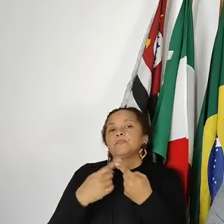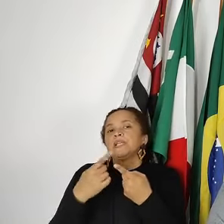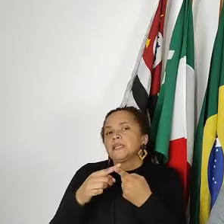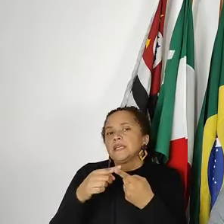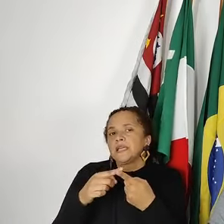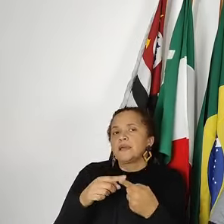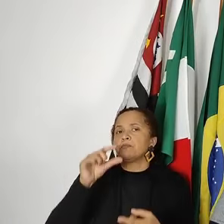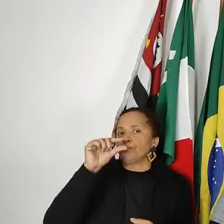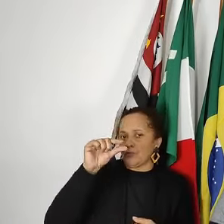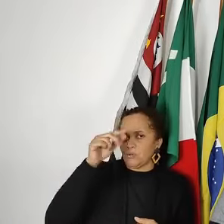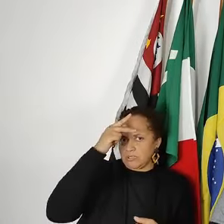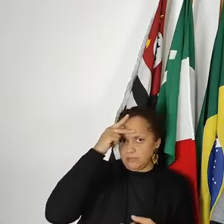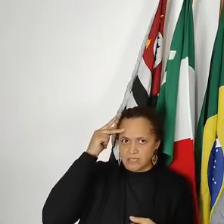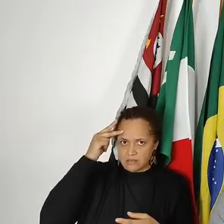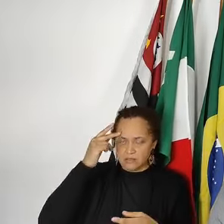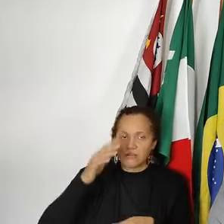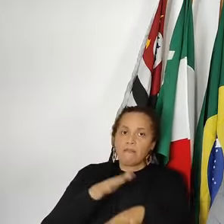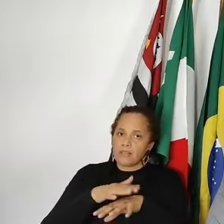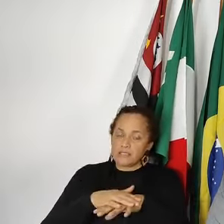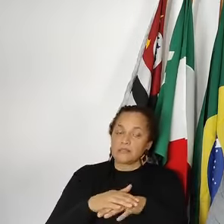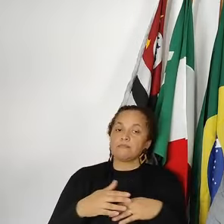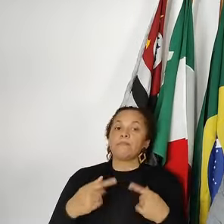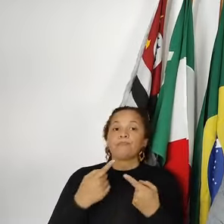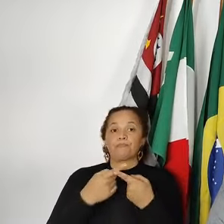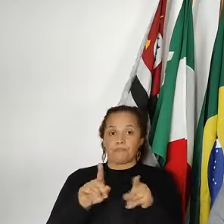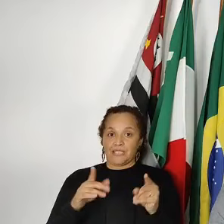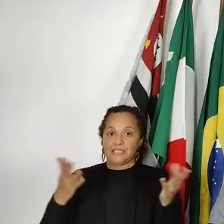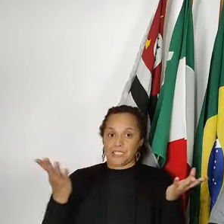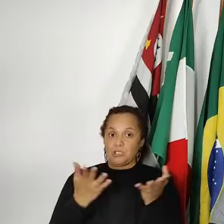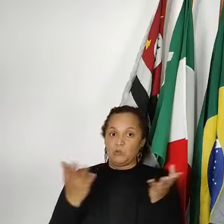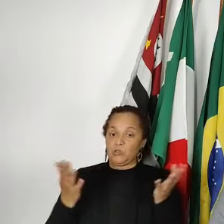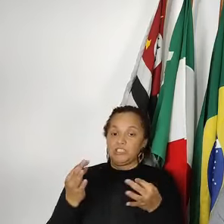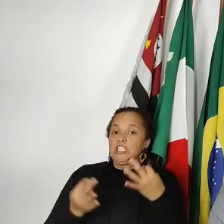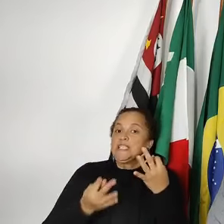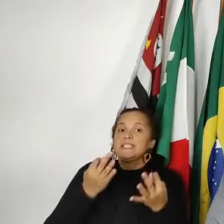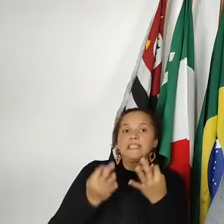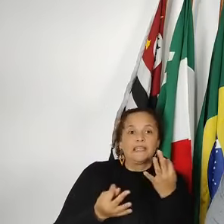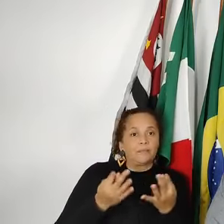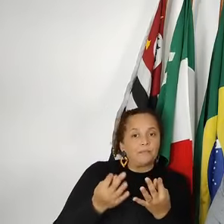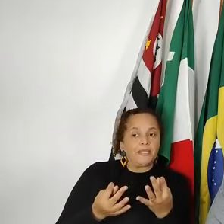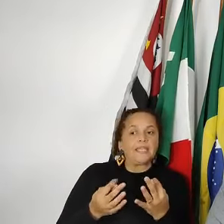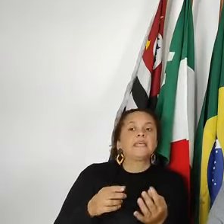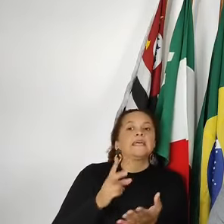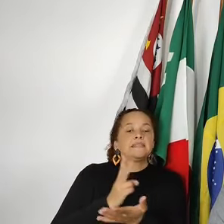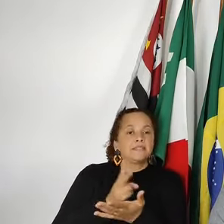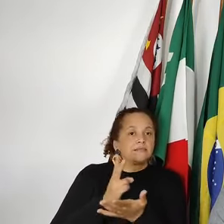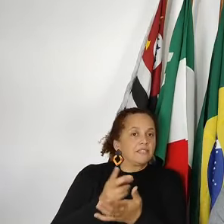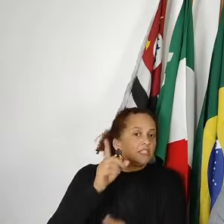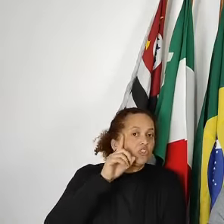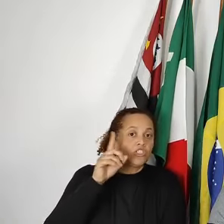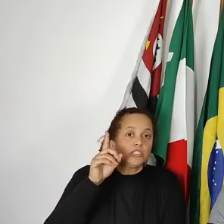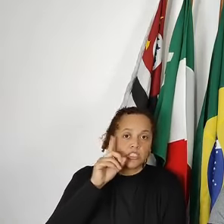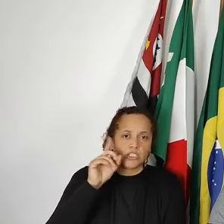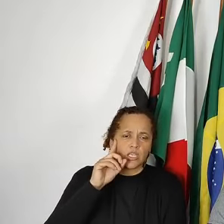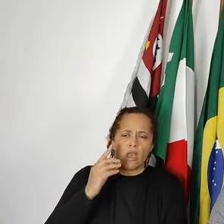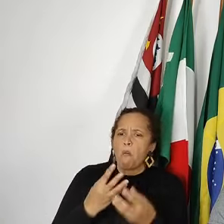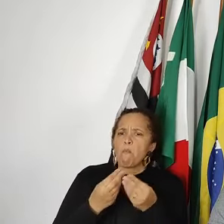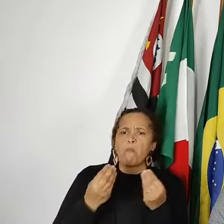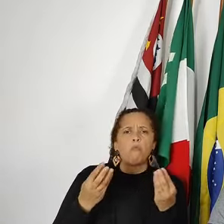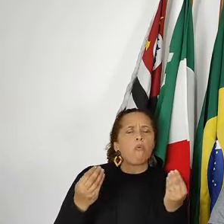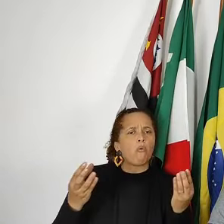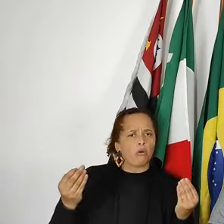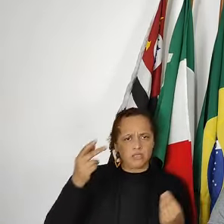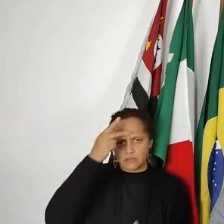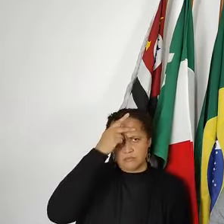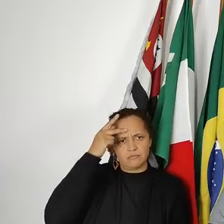profissionais. Hoje em dia, a terapia, ela faz parte do dia a dia das pessoas. Inúmeras pessoas